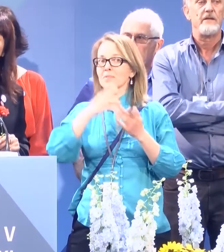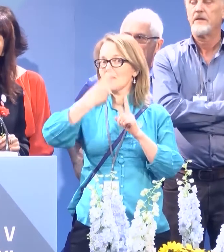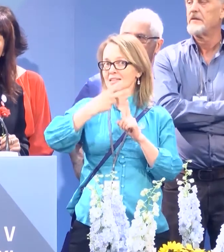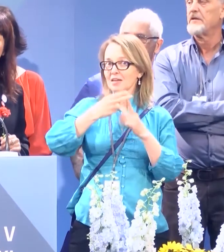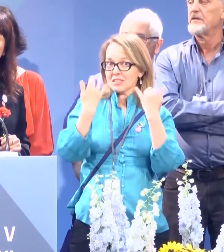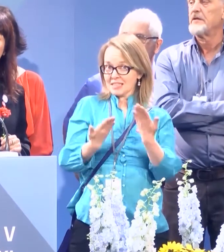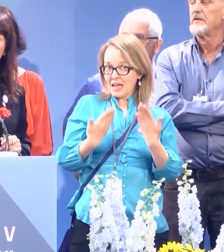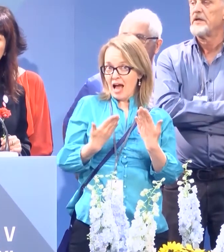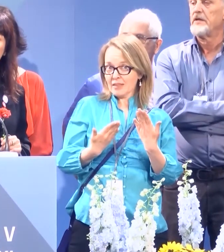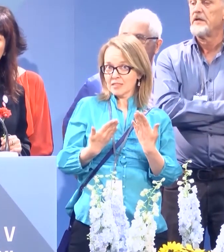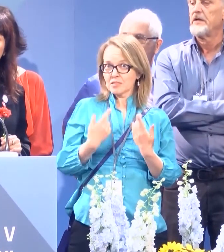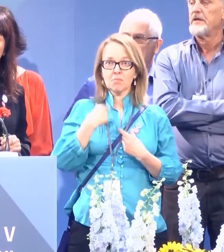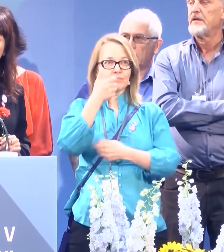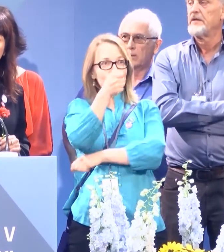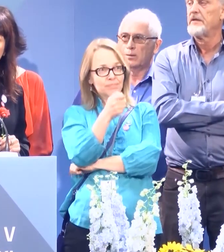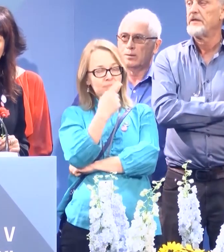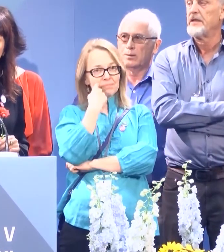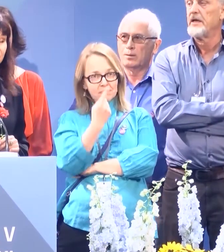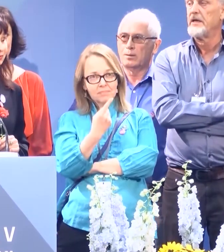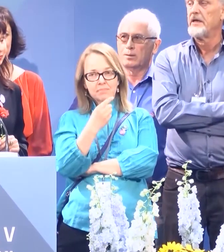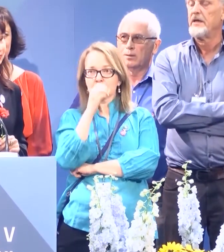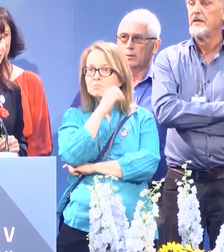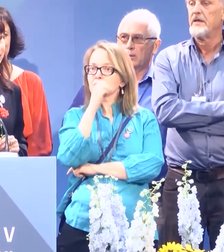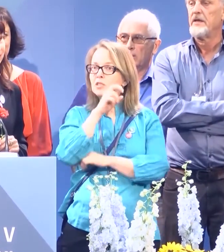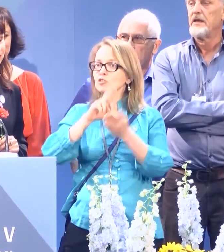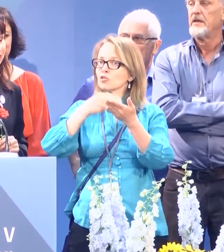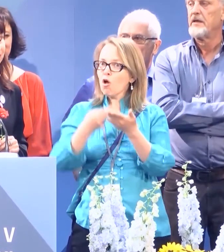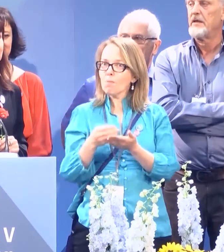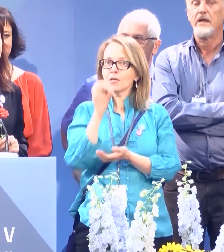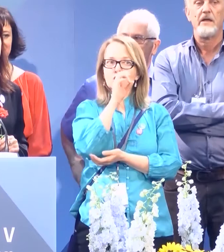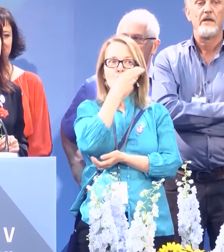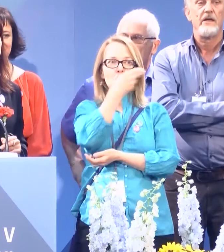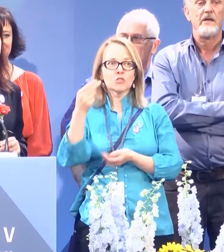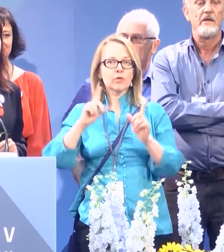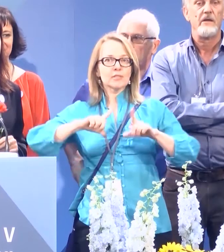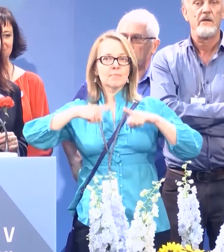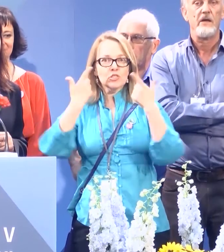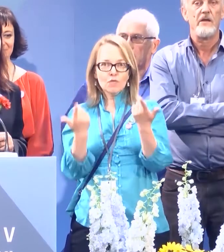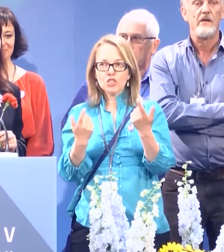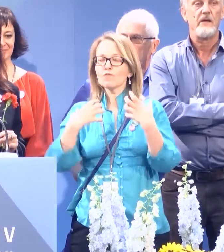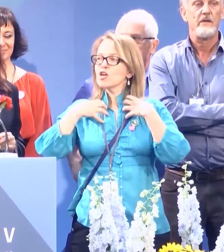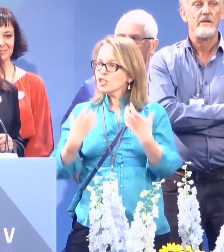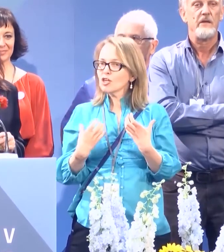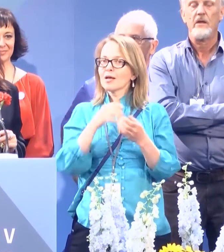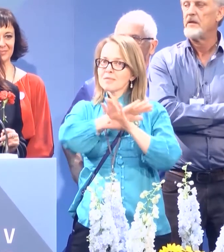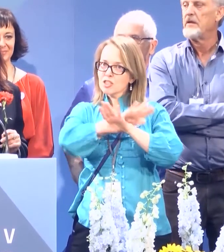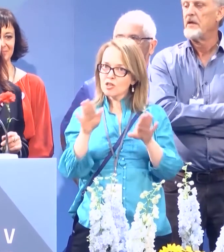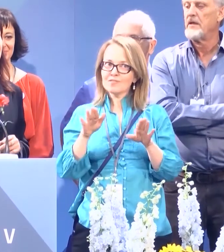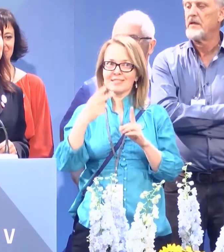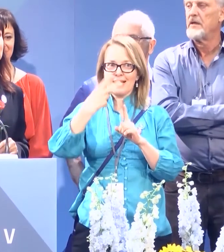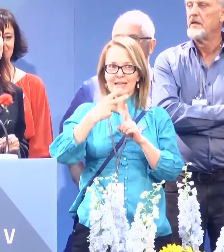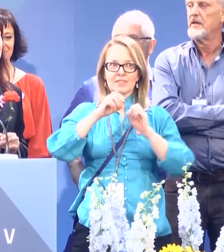Medijska dostopnost gluhim, recimo televizija danes, sem prižgala, gledala, ni bilo tolmača, ni bilo podnapisov v